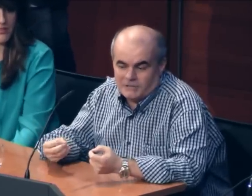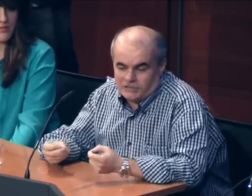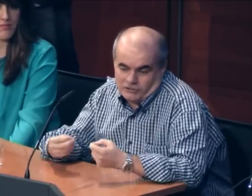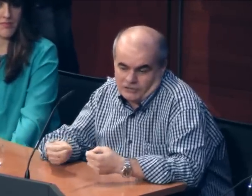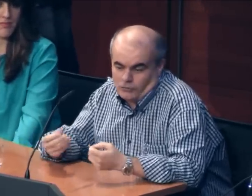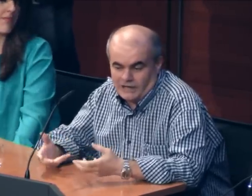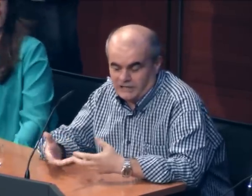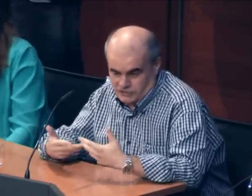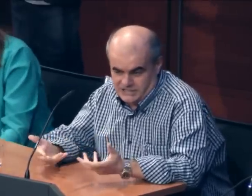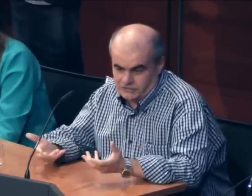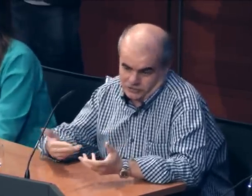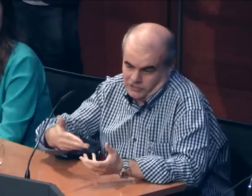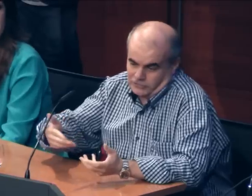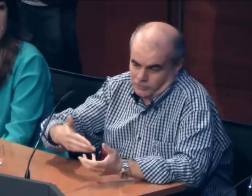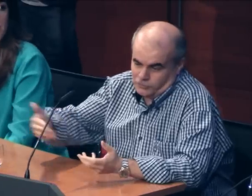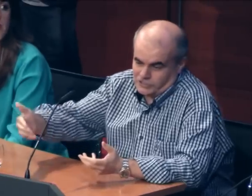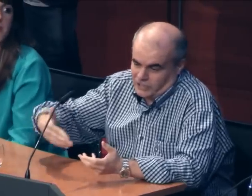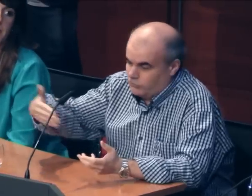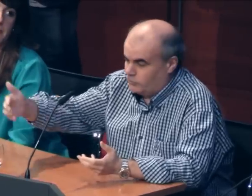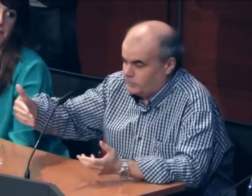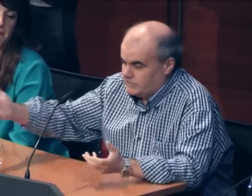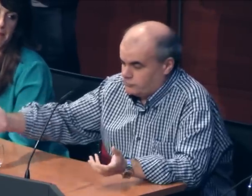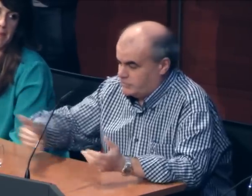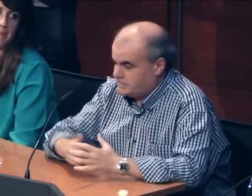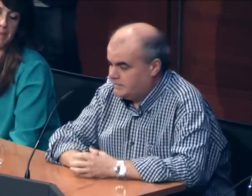problema realmente no era local ni lo sigue siendo. Creo que ahora todo el mundo está de